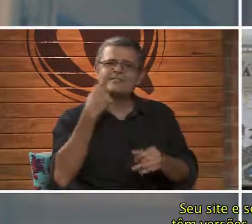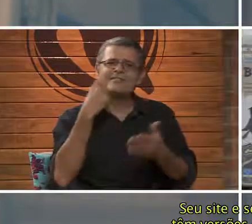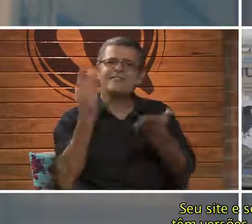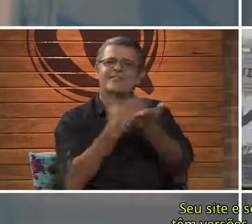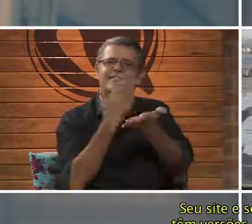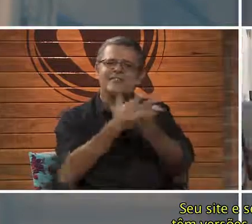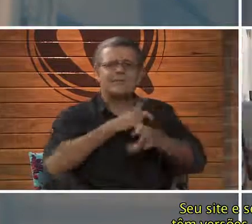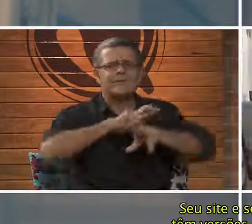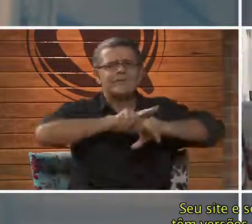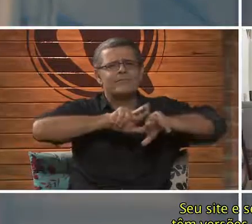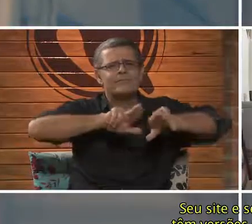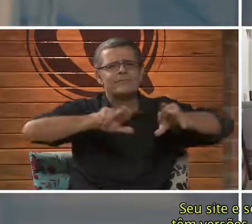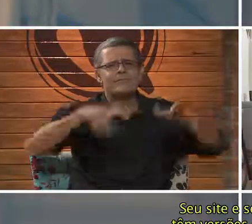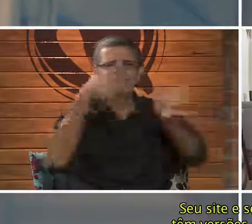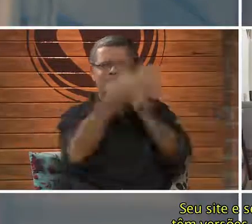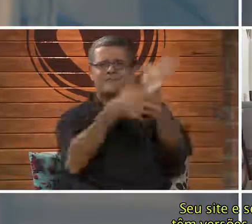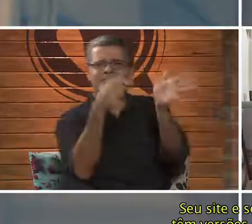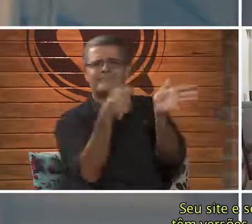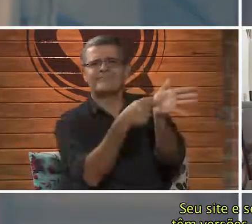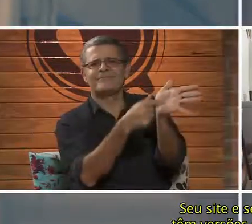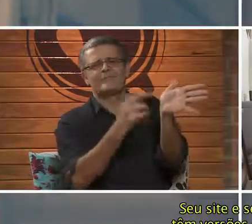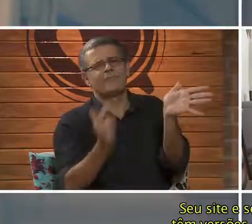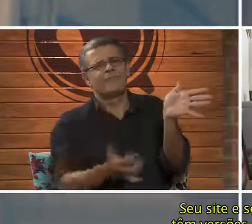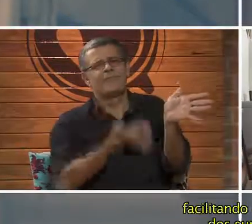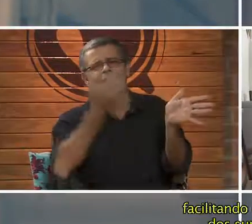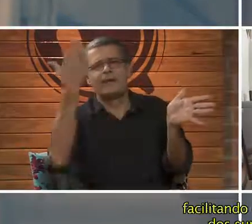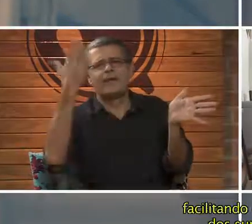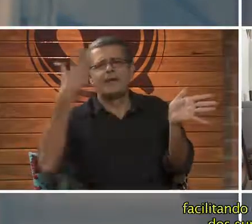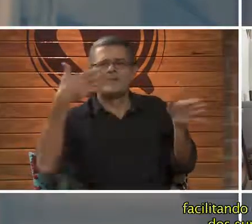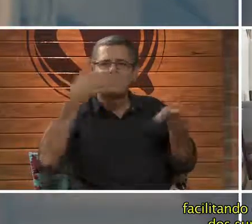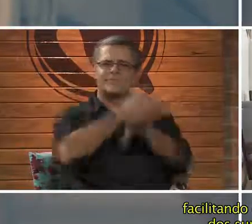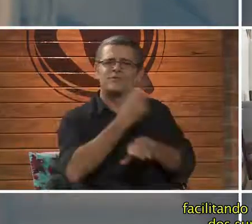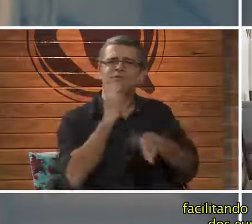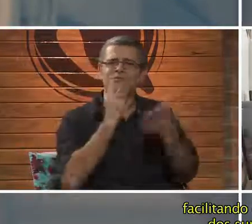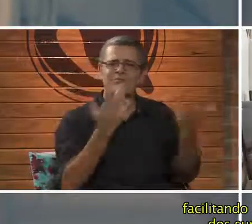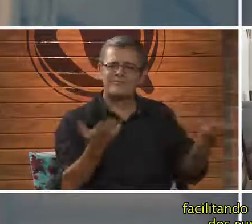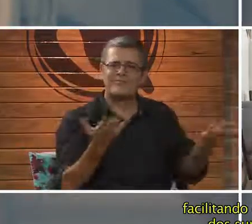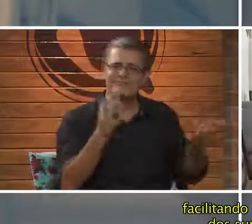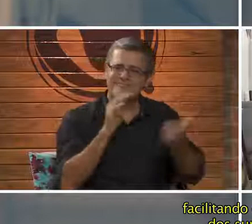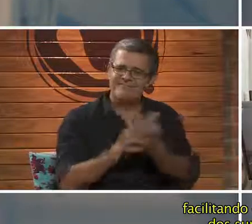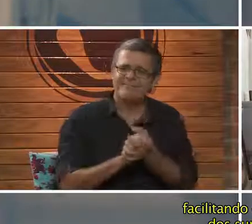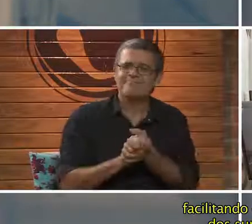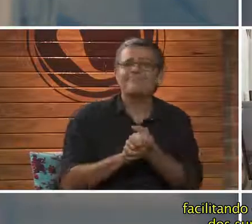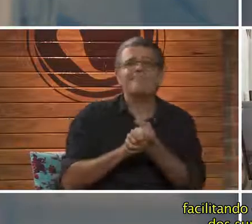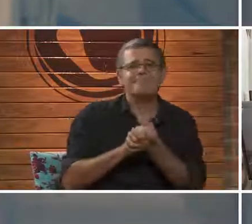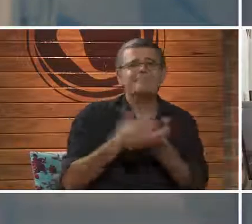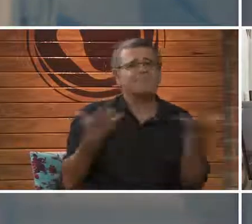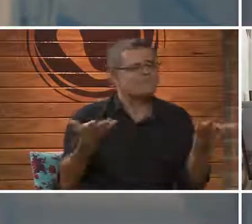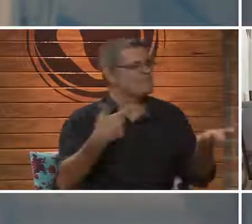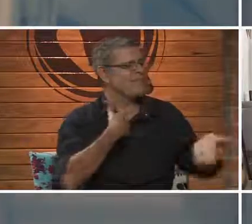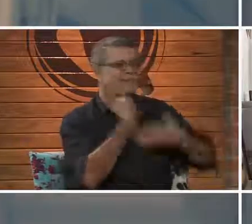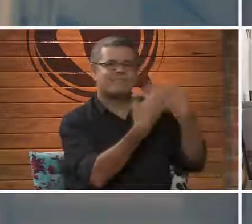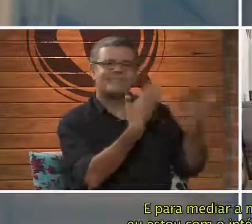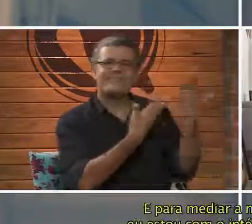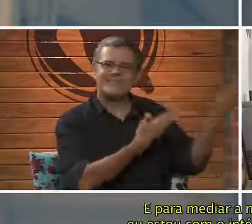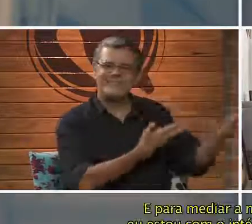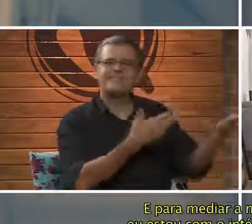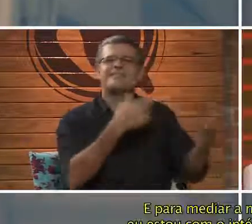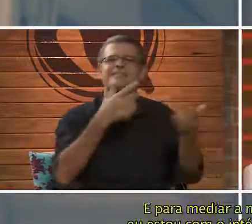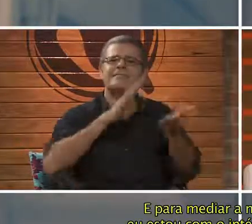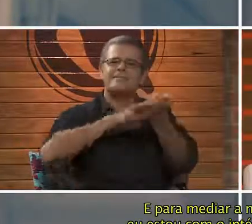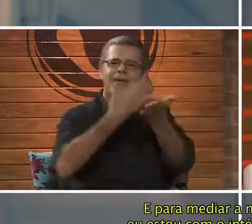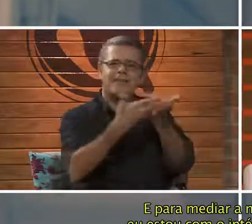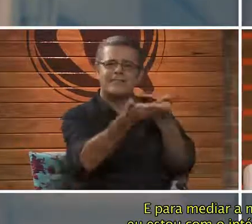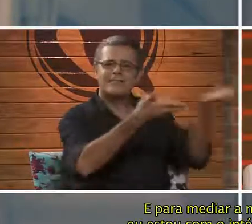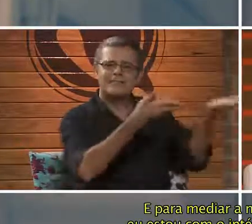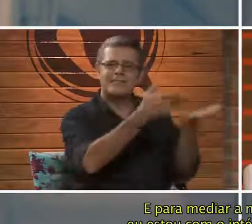Seu site e seus livros têm versões em Libras, facilitando o acesso dos surdos. E para